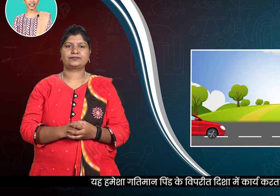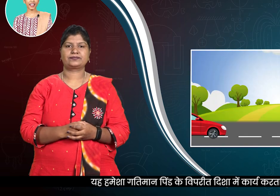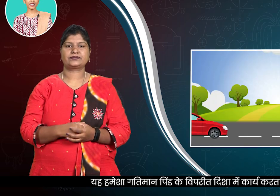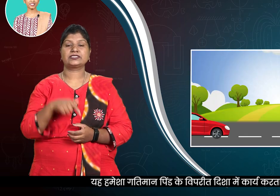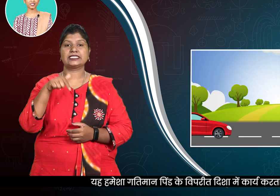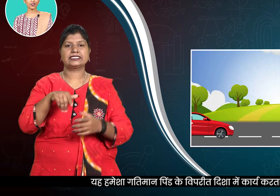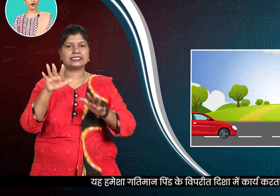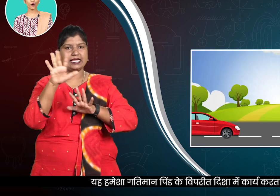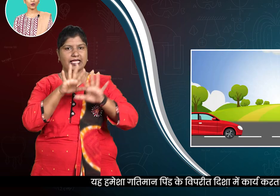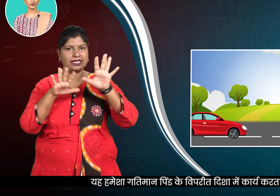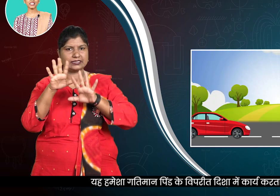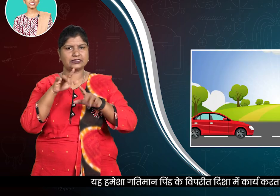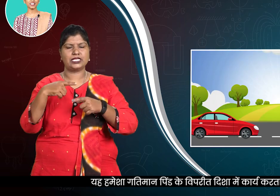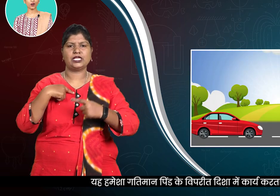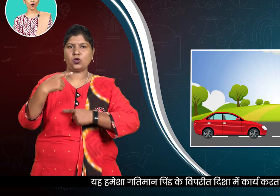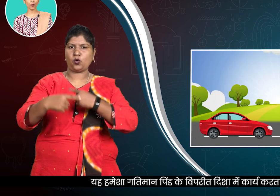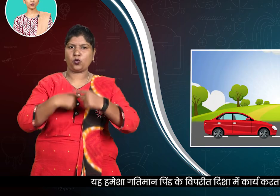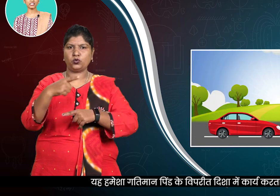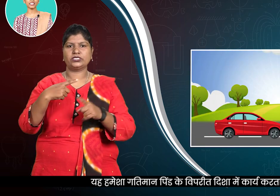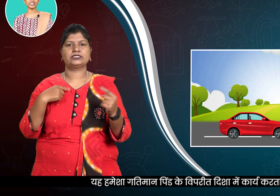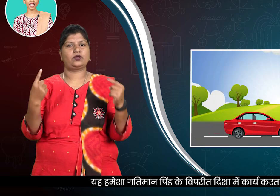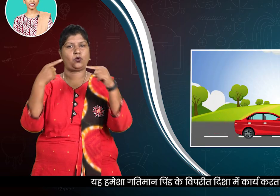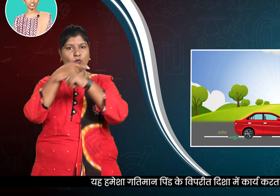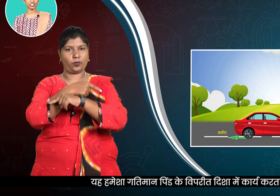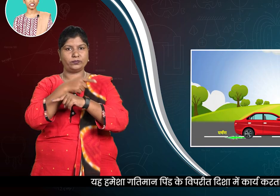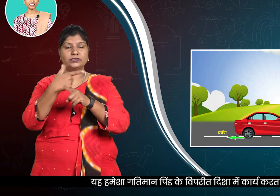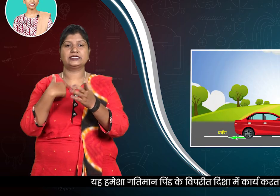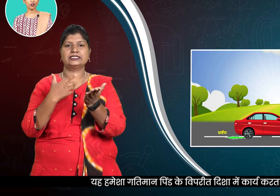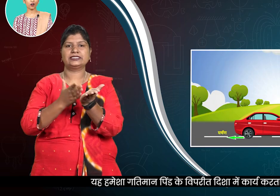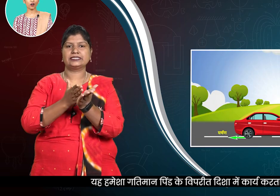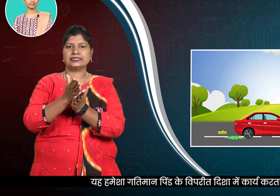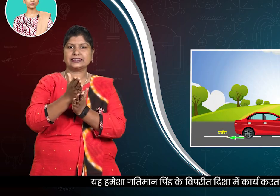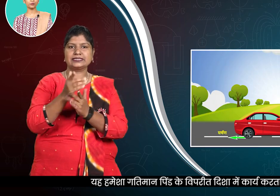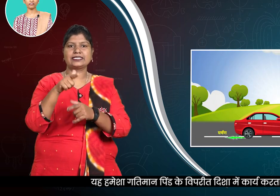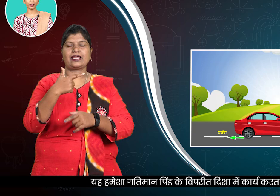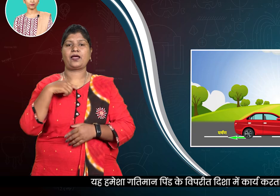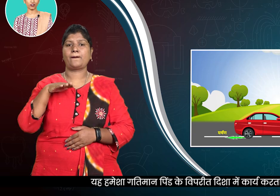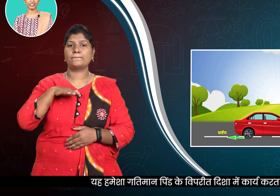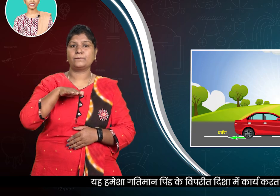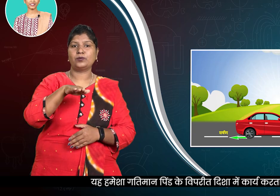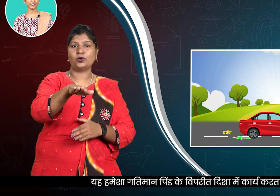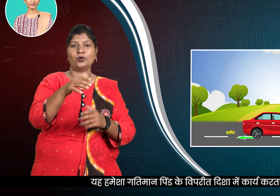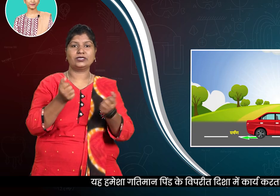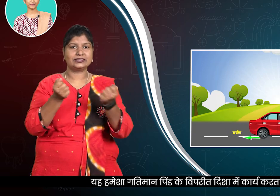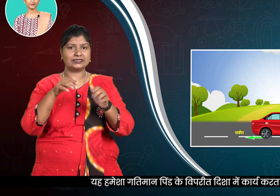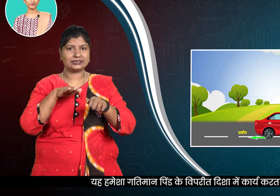जो कि ये हमेशा गतिमान जीव के विपरित दिशा में कार्य करता है